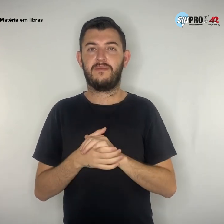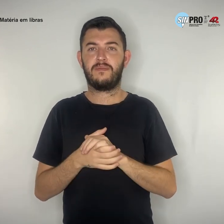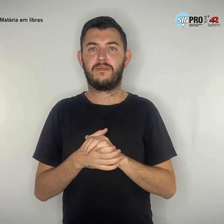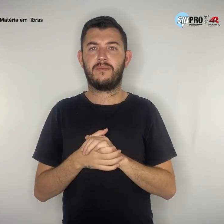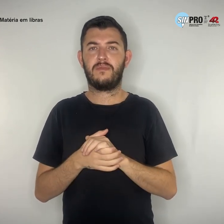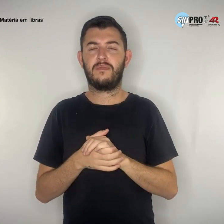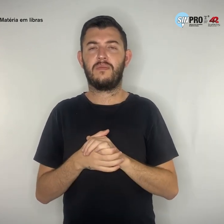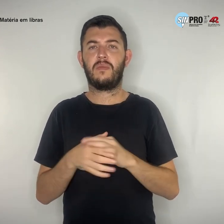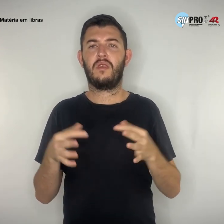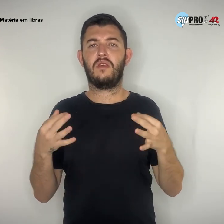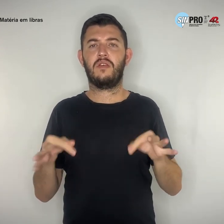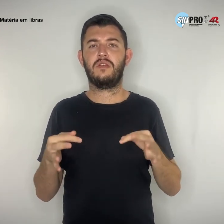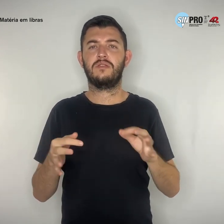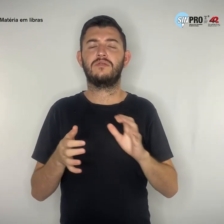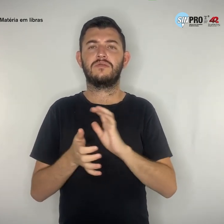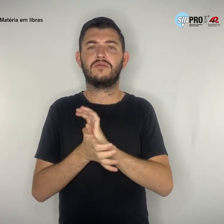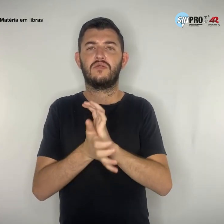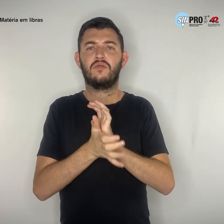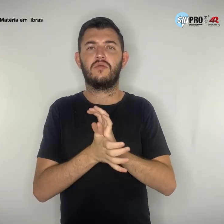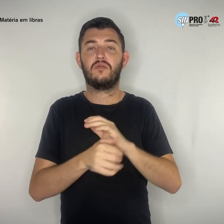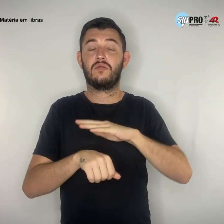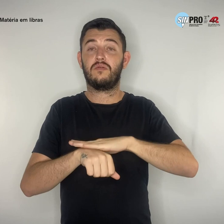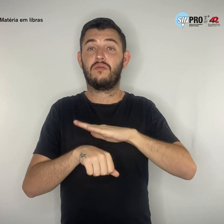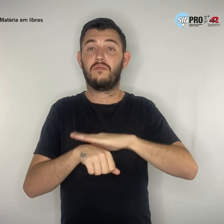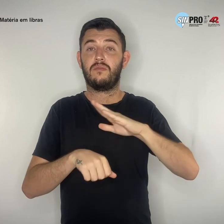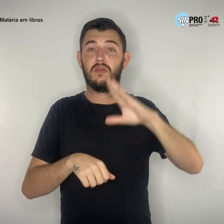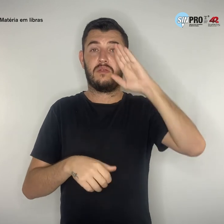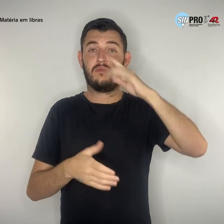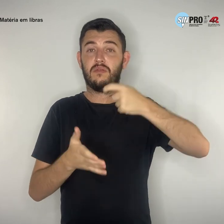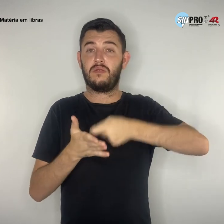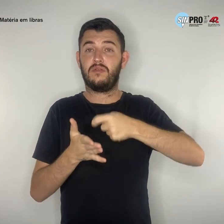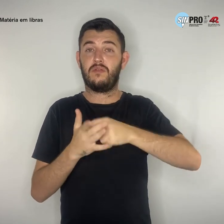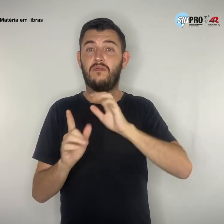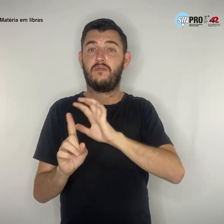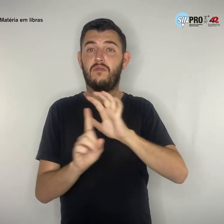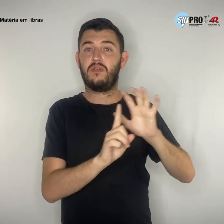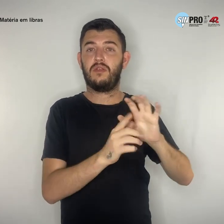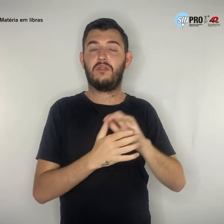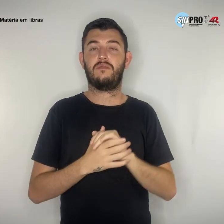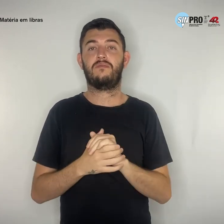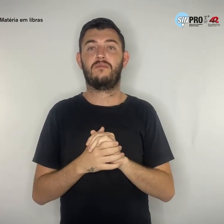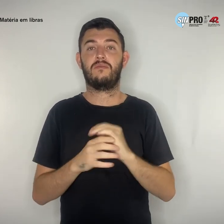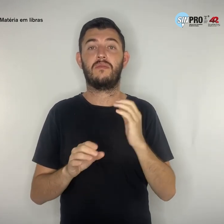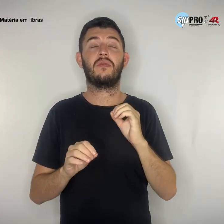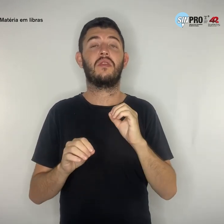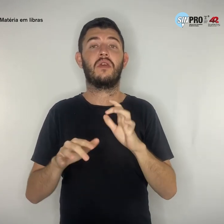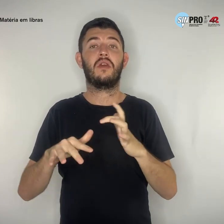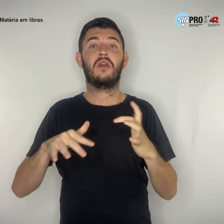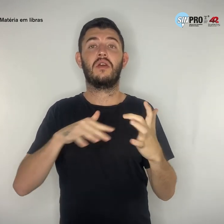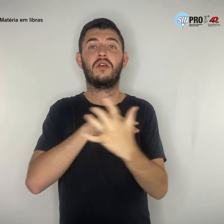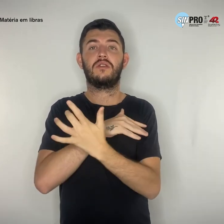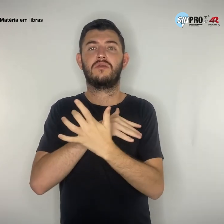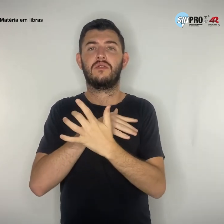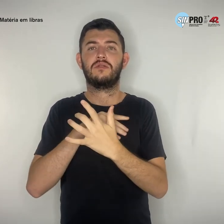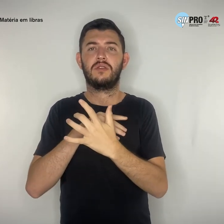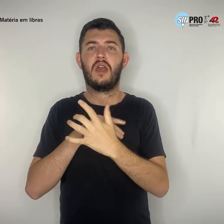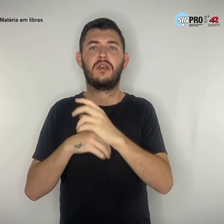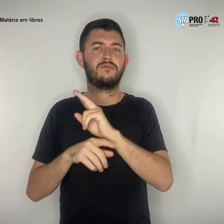pela ditadura influenciam e redes sociais potencializam violência nas